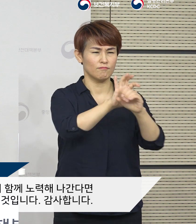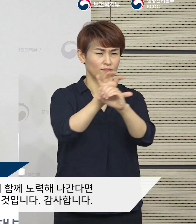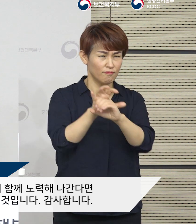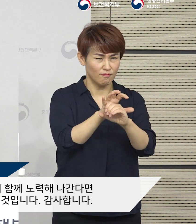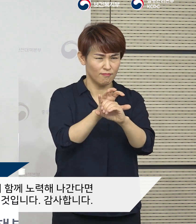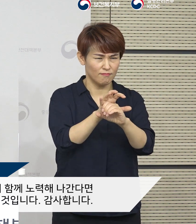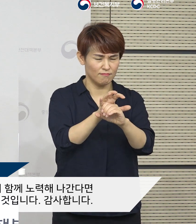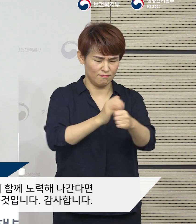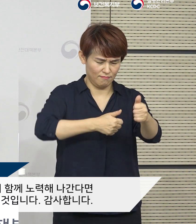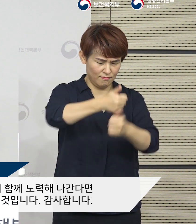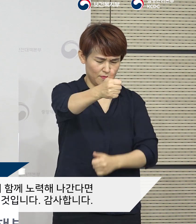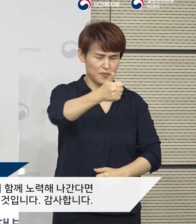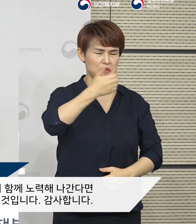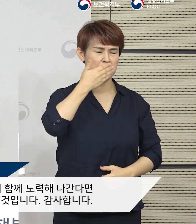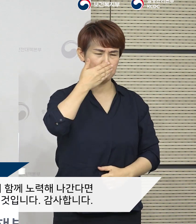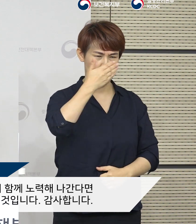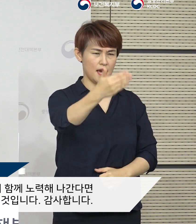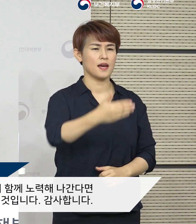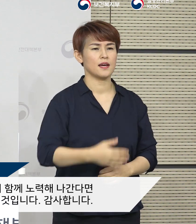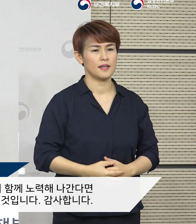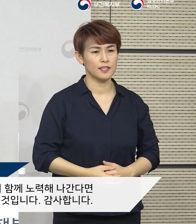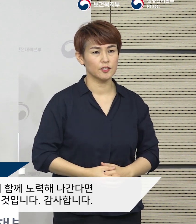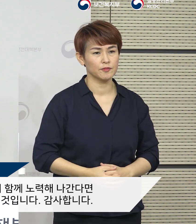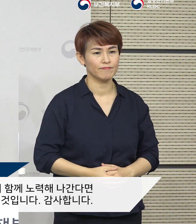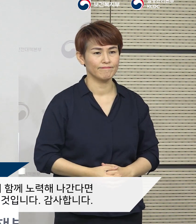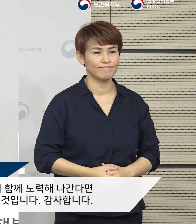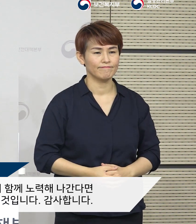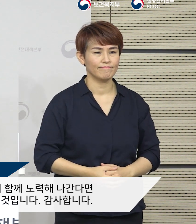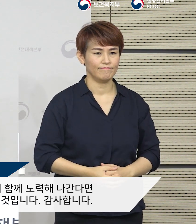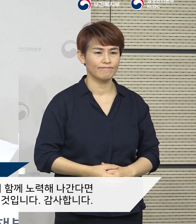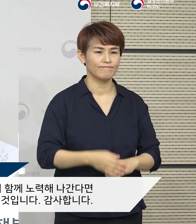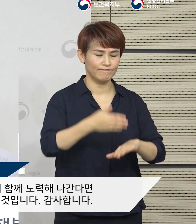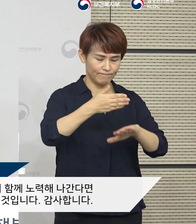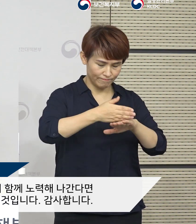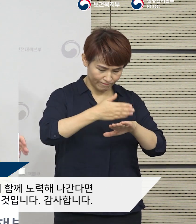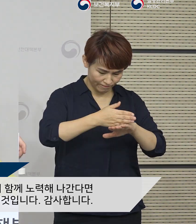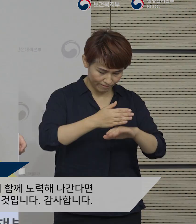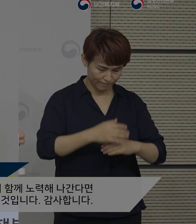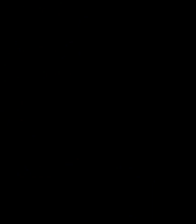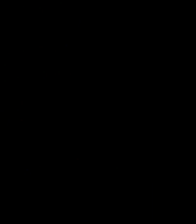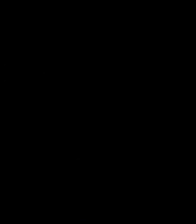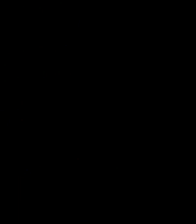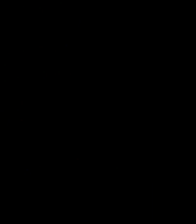코로나19의 위기를 극복할 수 있을 것입니다. 네, 감사합니다.